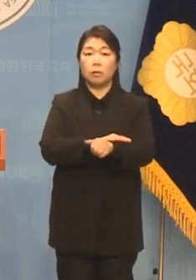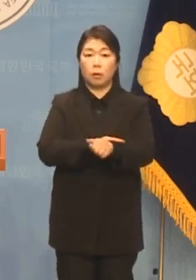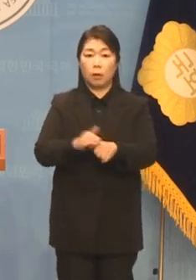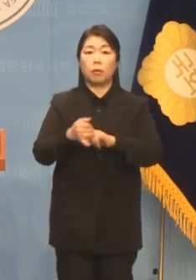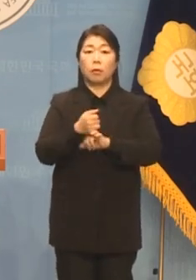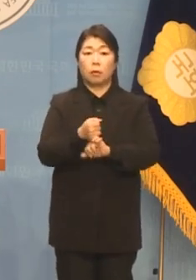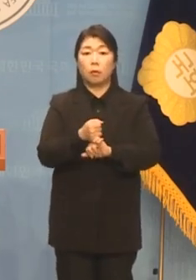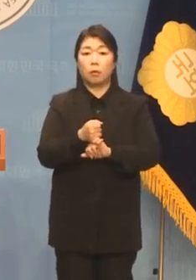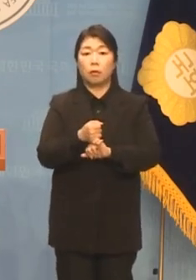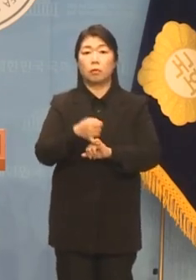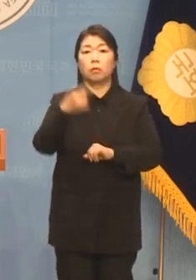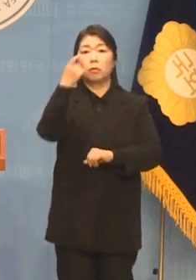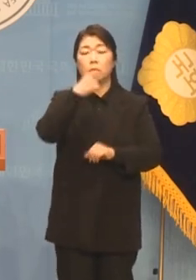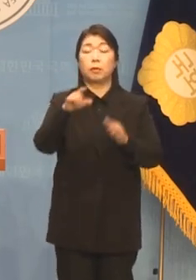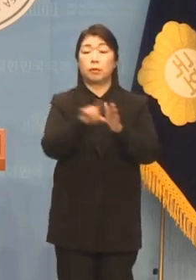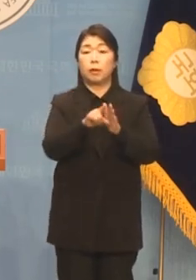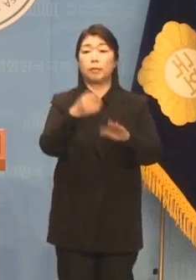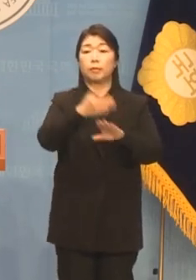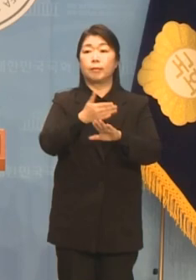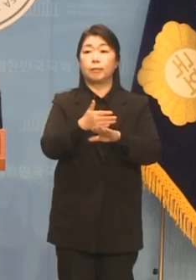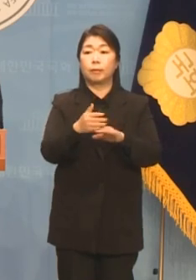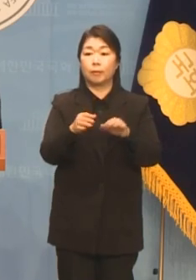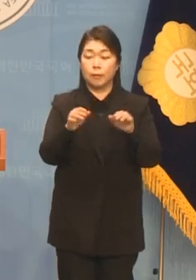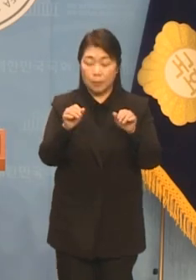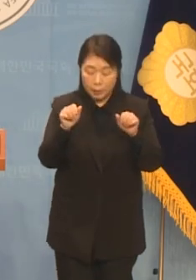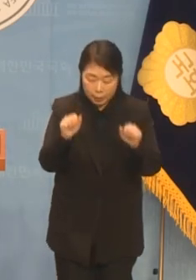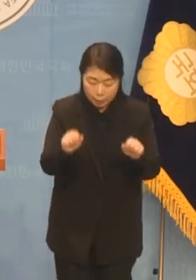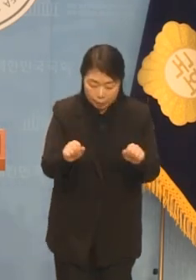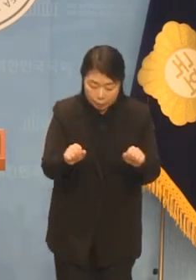것으로 믿습니다 감사합니다